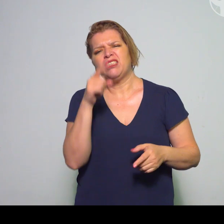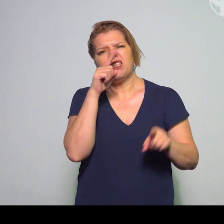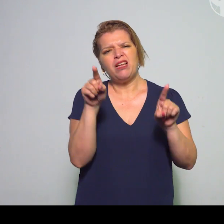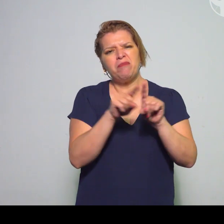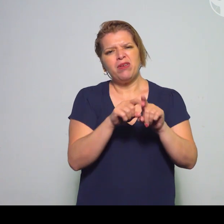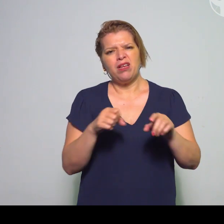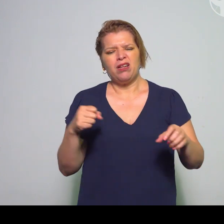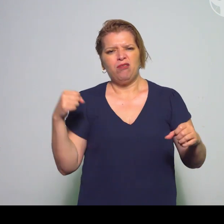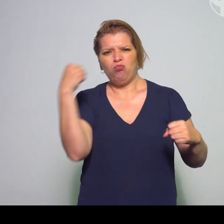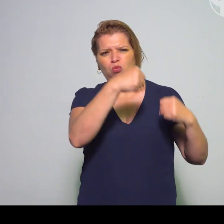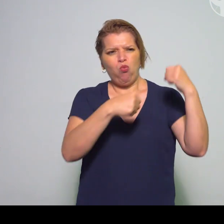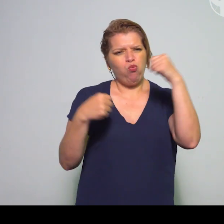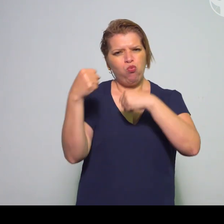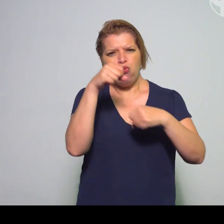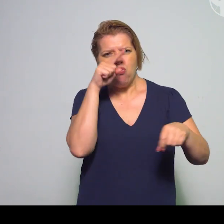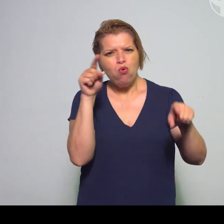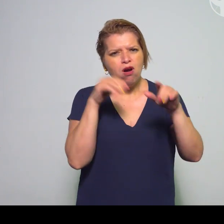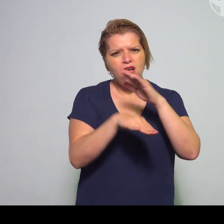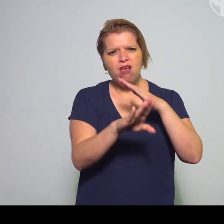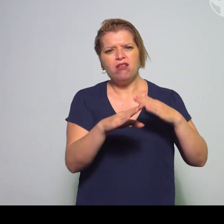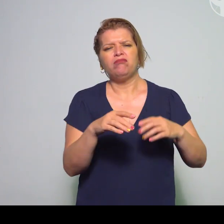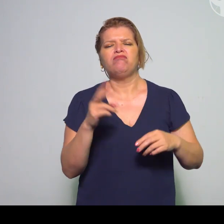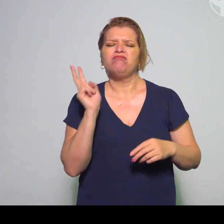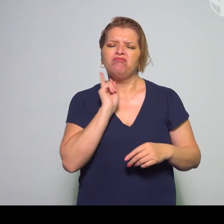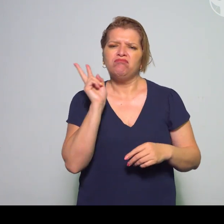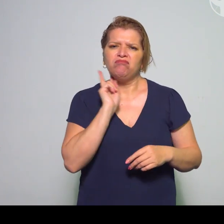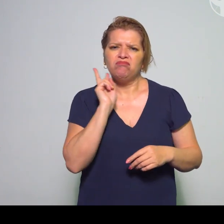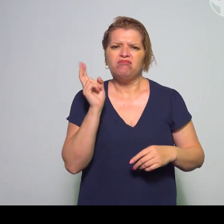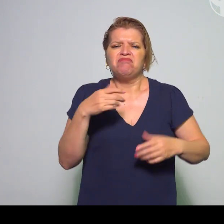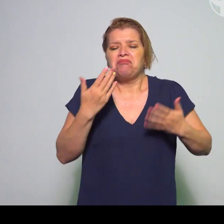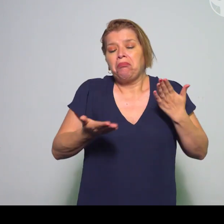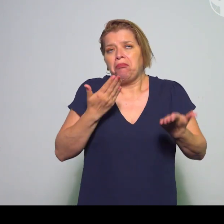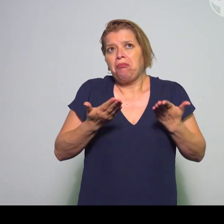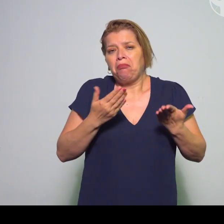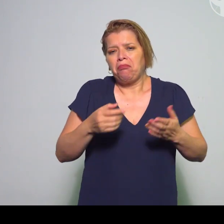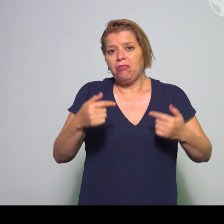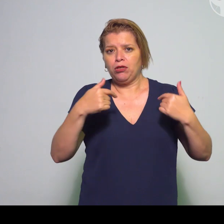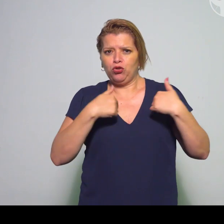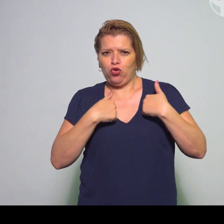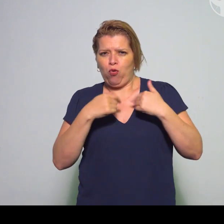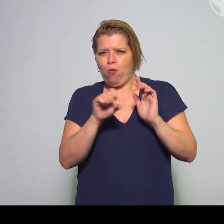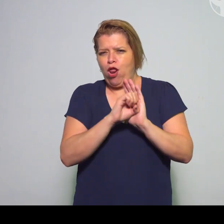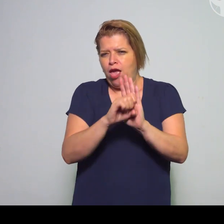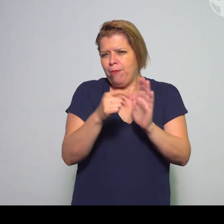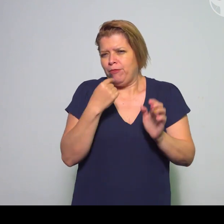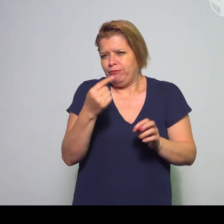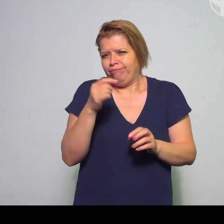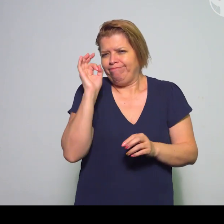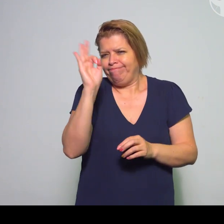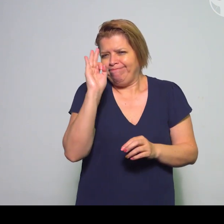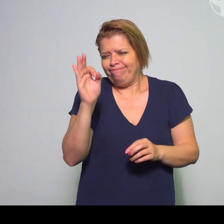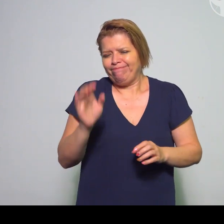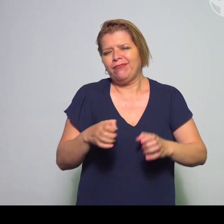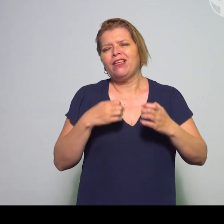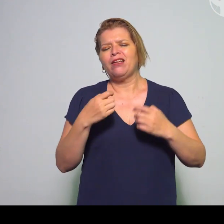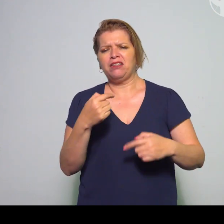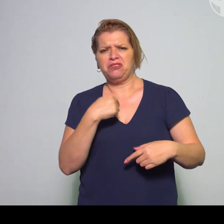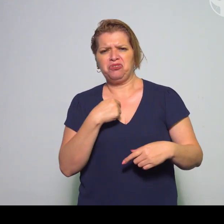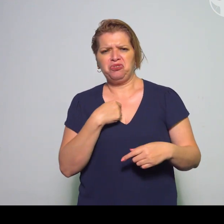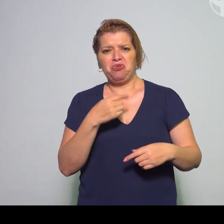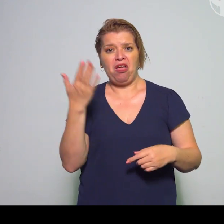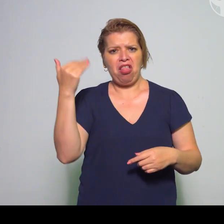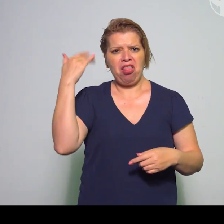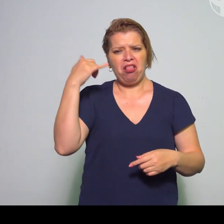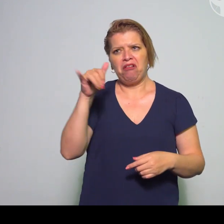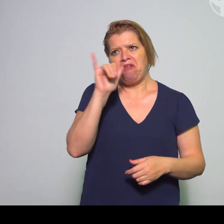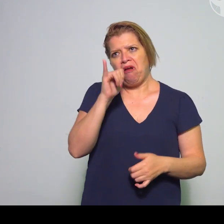A nosotros nos pusieron etiquetas. Yo llegué a creerme que era un borracho bueno para nada y que nunca iba a